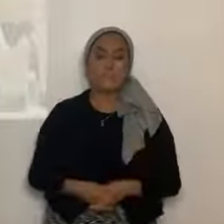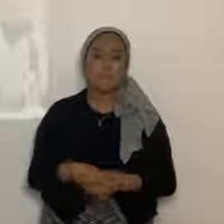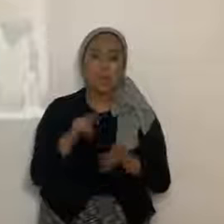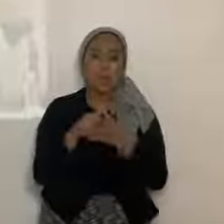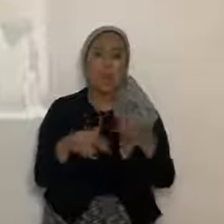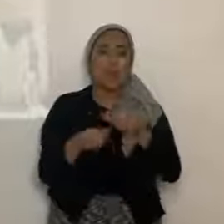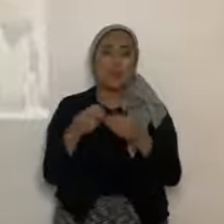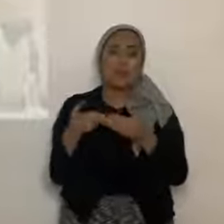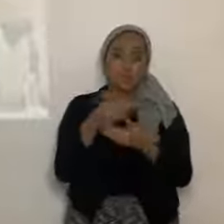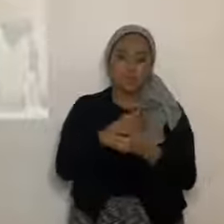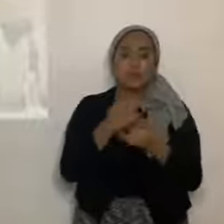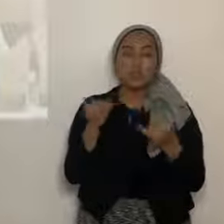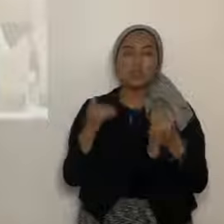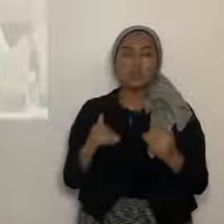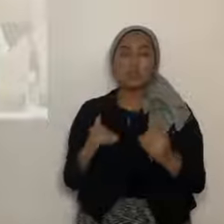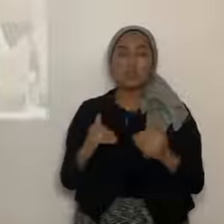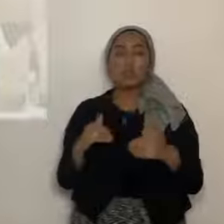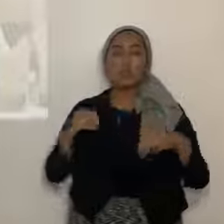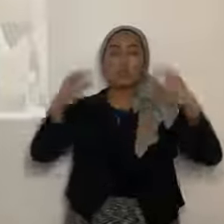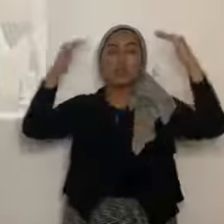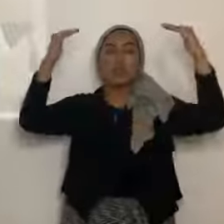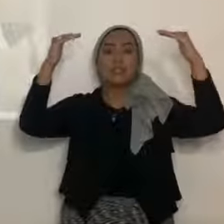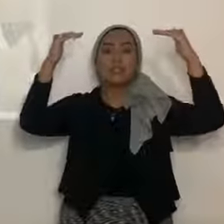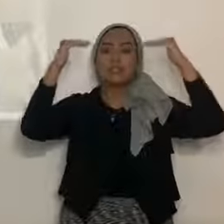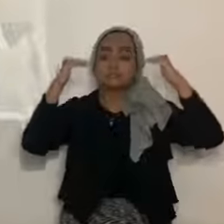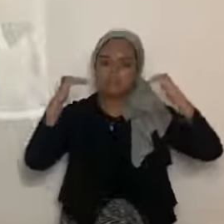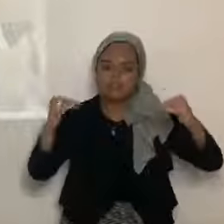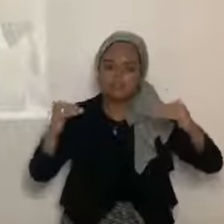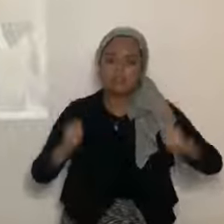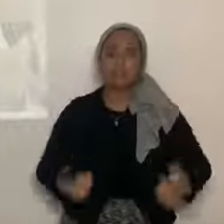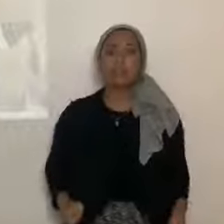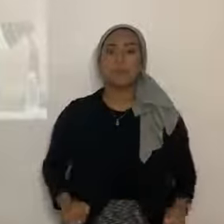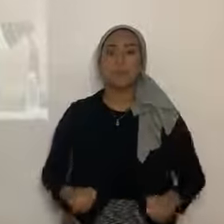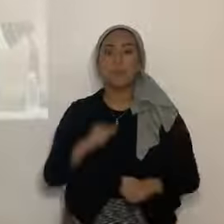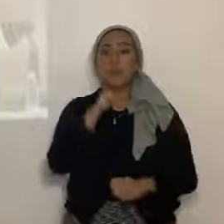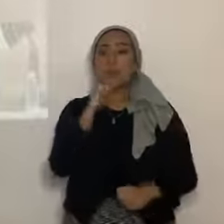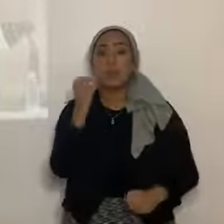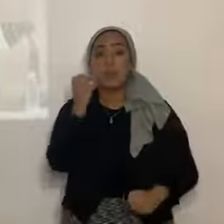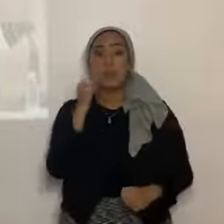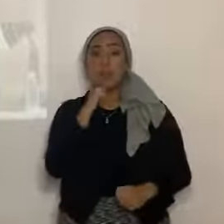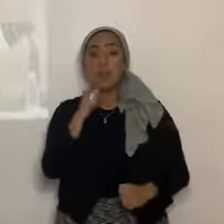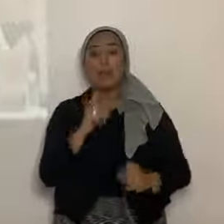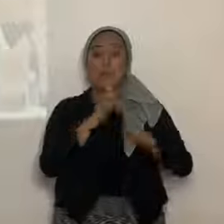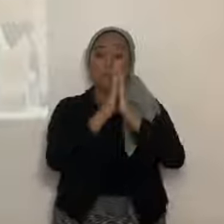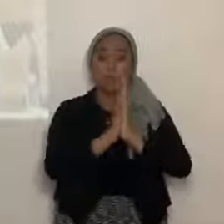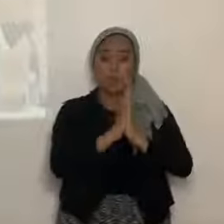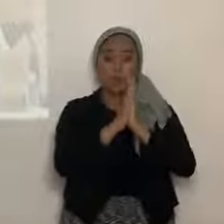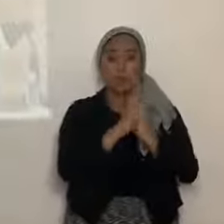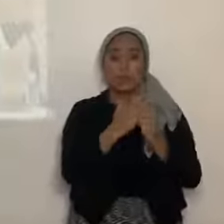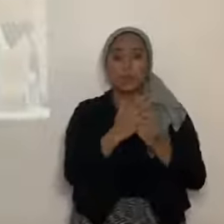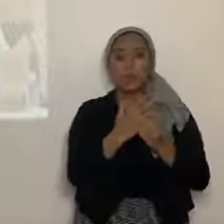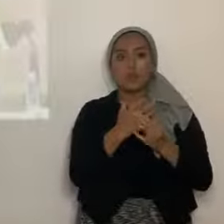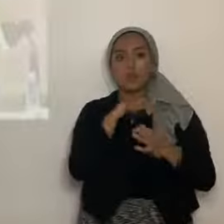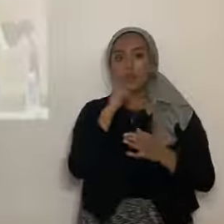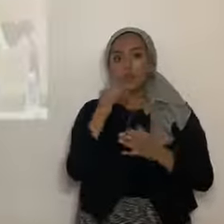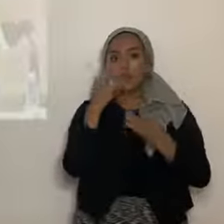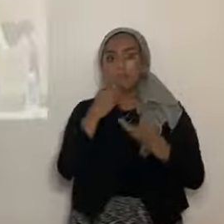hermanos. Ahora, punto siguiente. Entonces, no hacer oración, no hay sanidad. Aquí